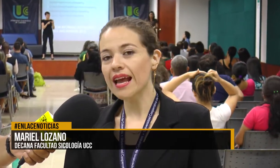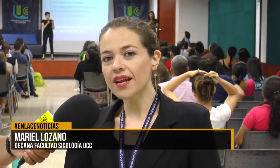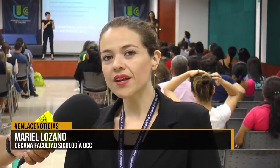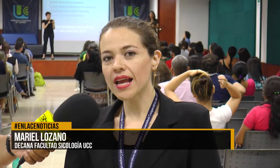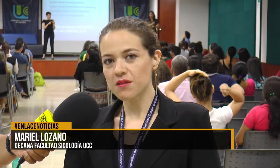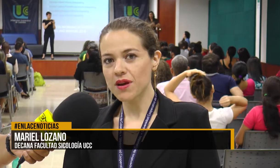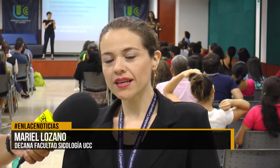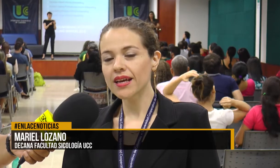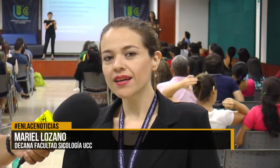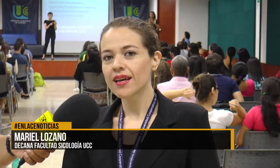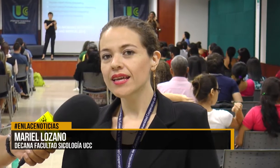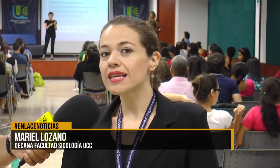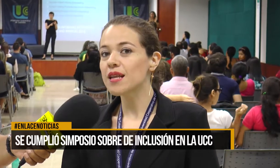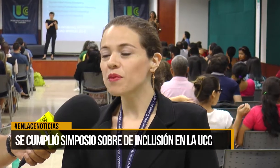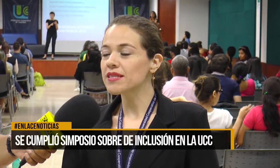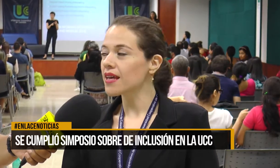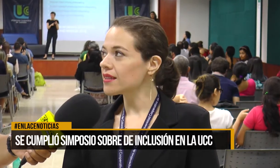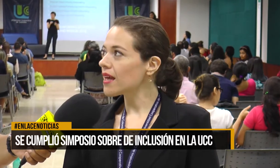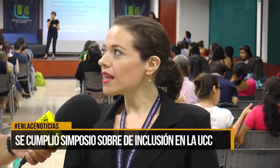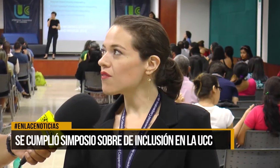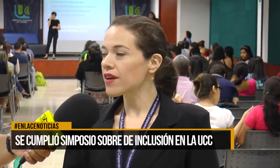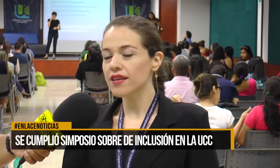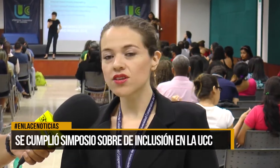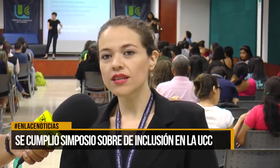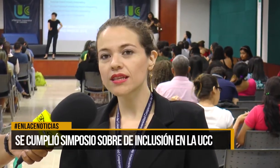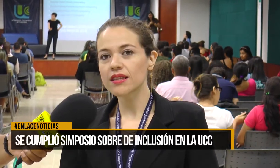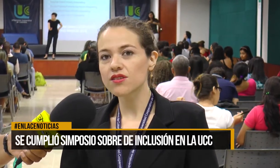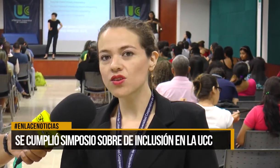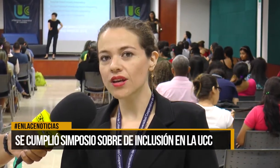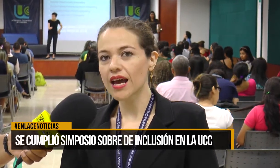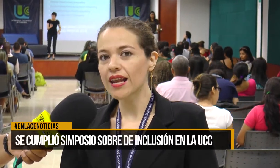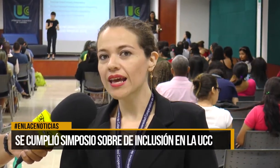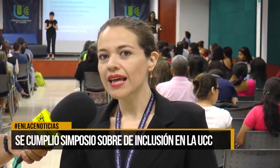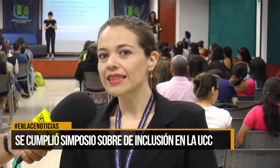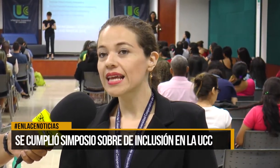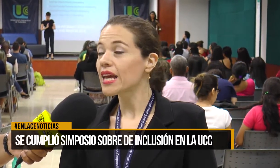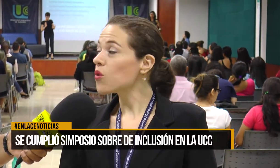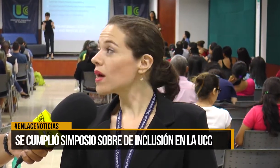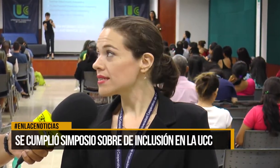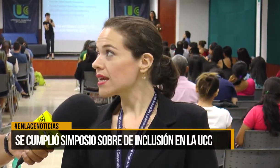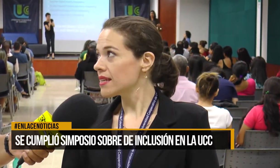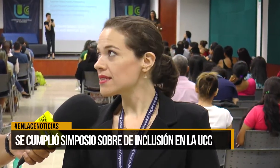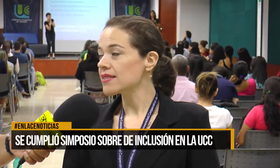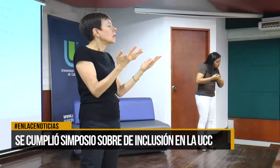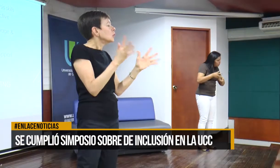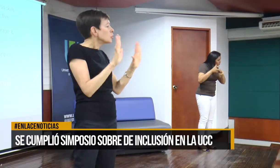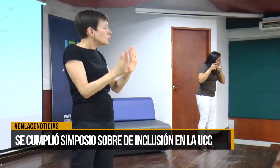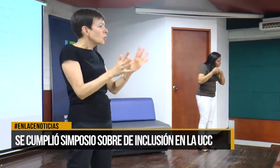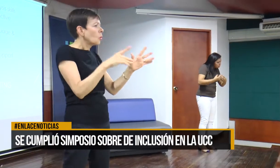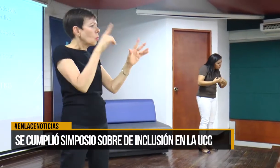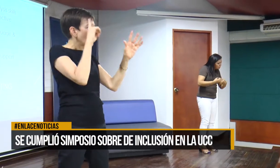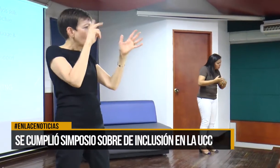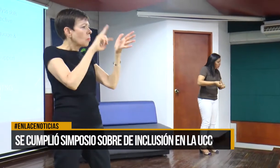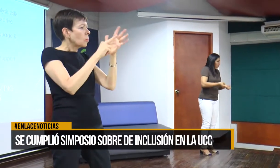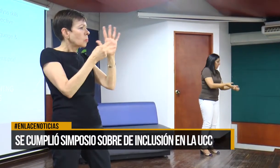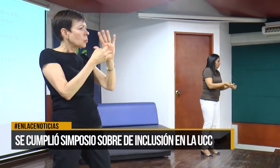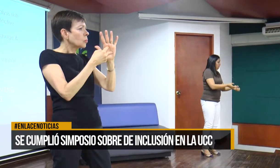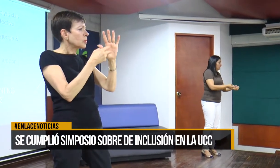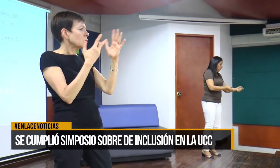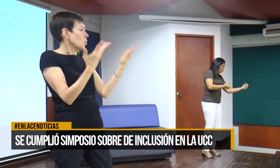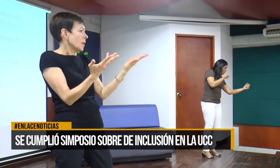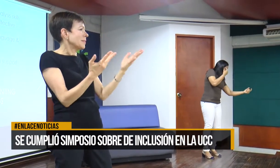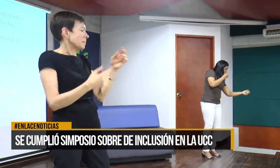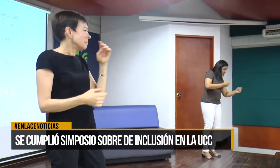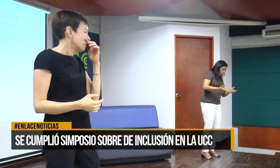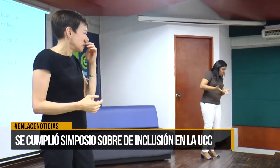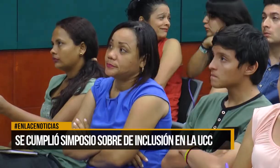Universidad de Calgary, Alemania, y es la presidenta de la Federación Internacional de Lengua de Señas. Este espacio sirvió para que estudiantes